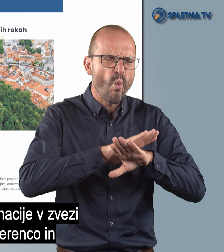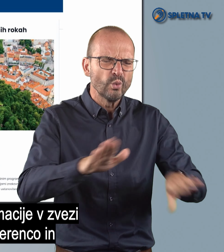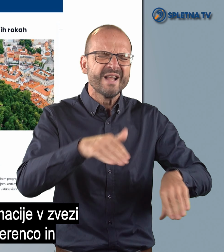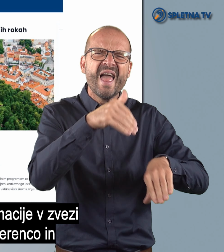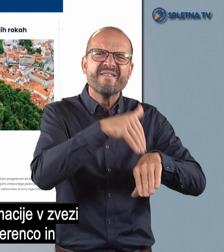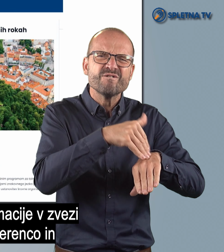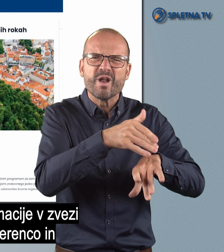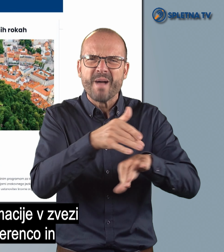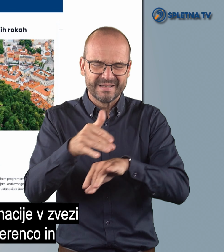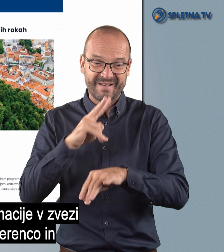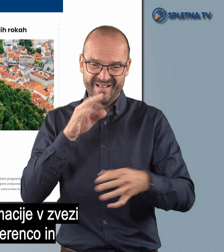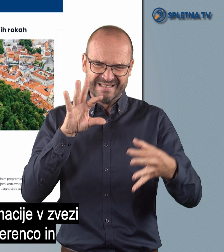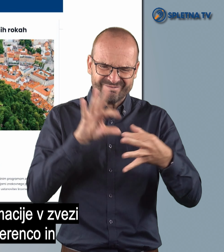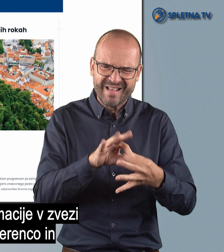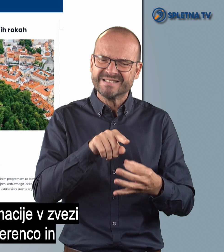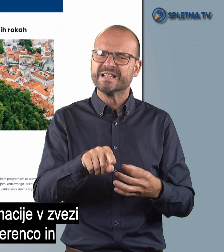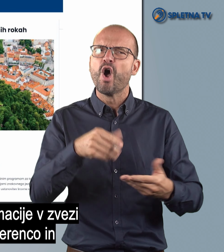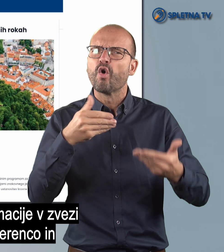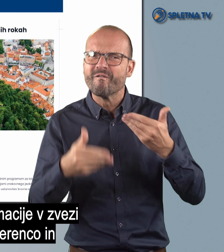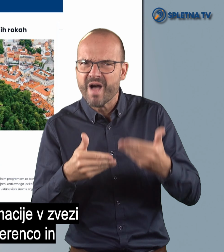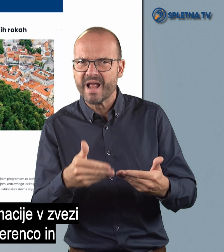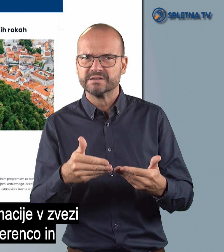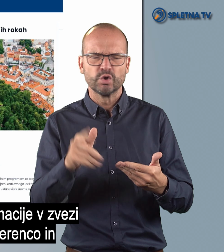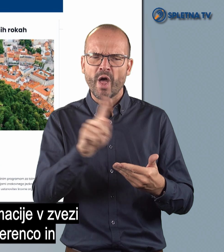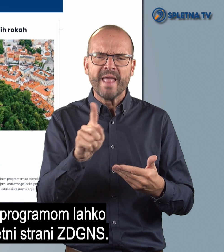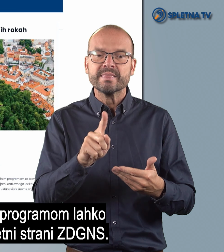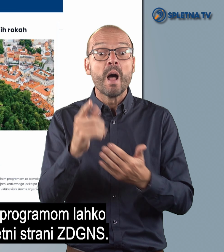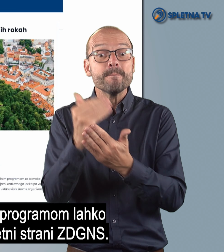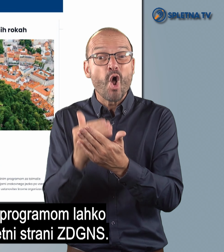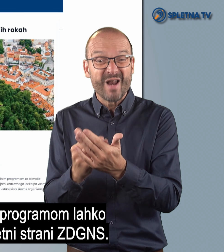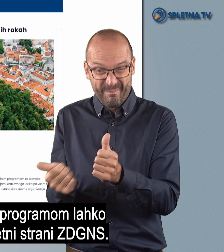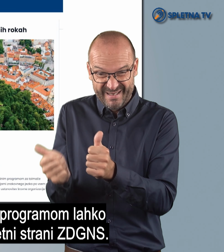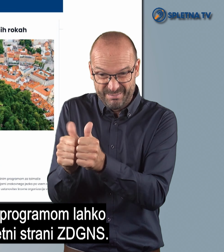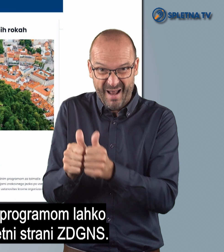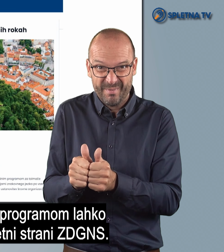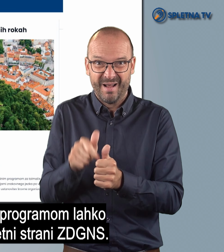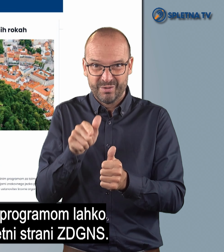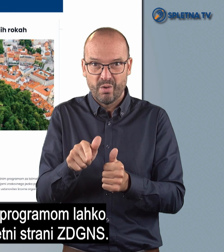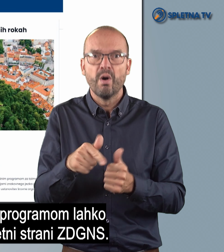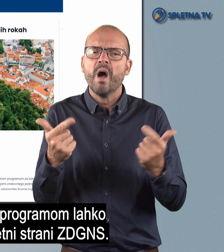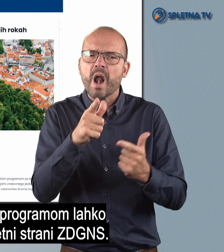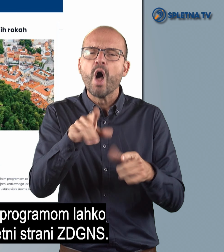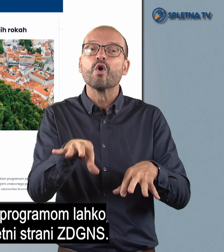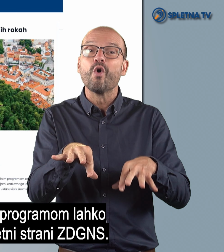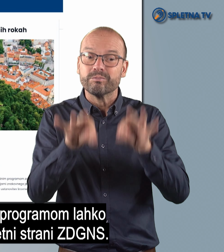Vse informacije v zvezi s konferenco in spremljajočim programom lahko najdete na spletni strani